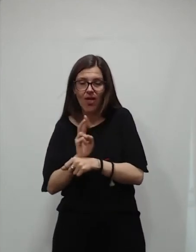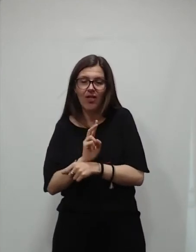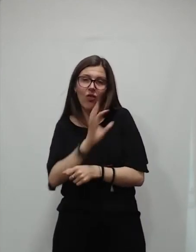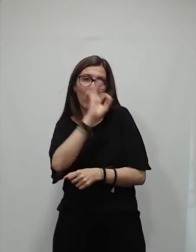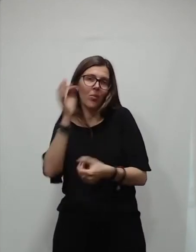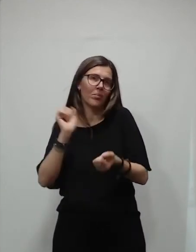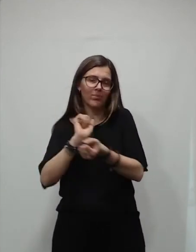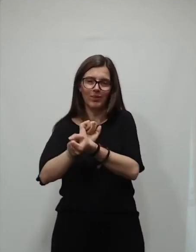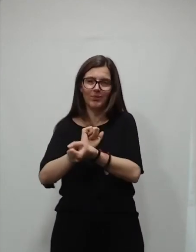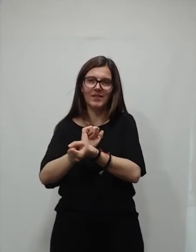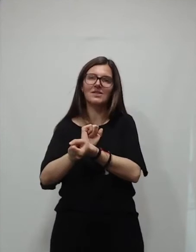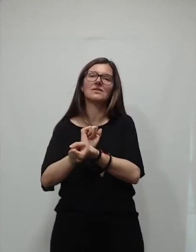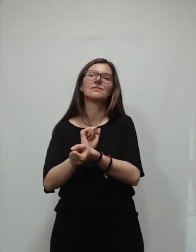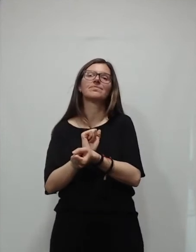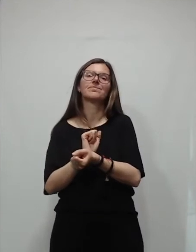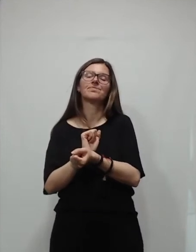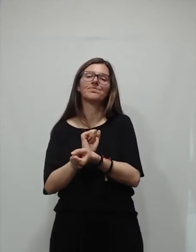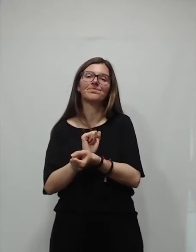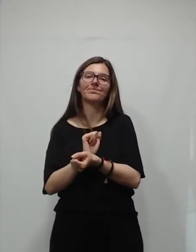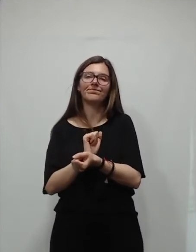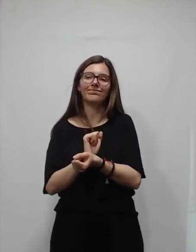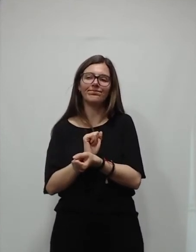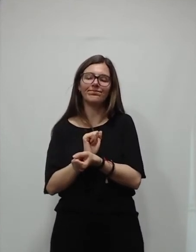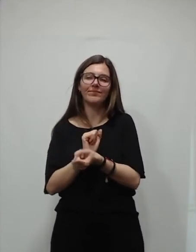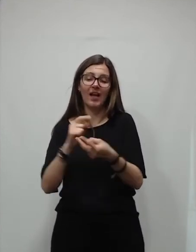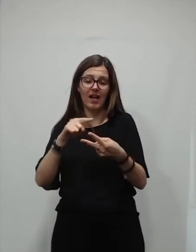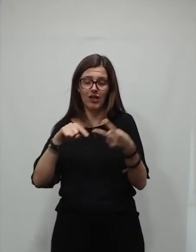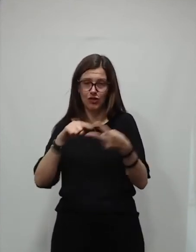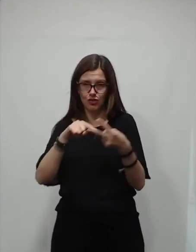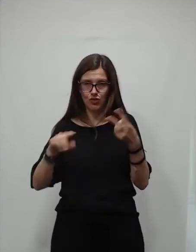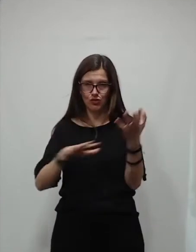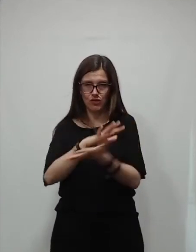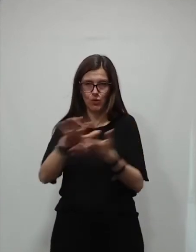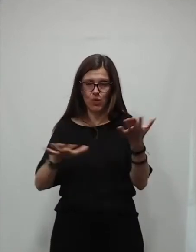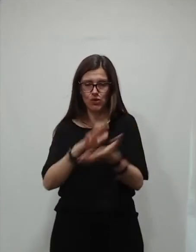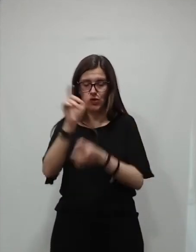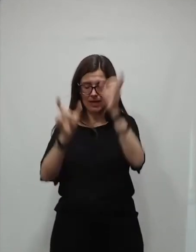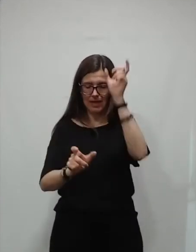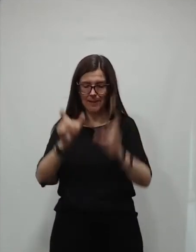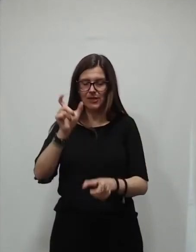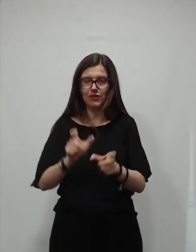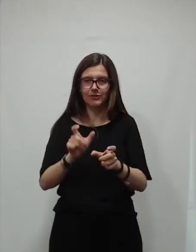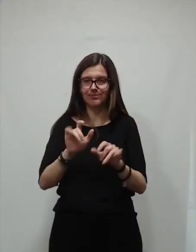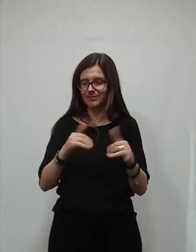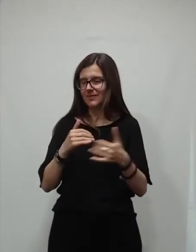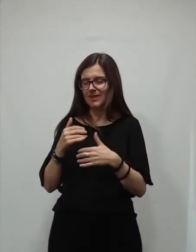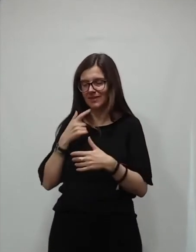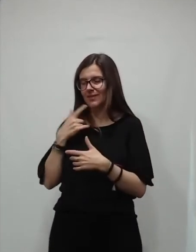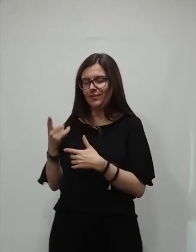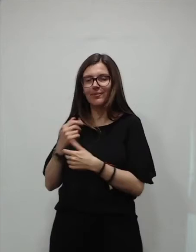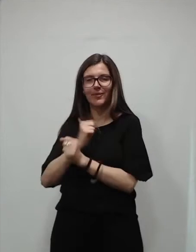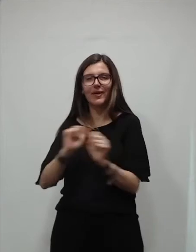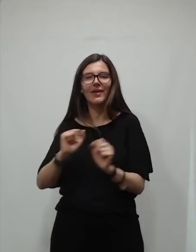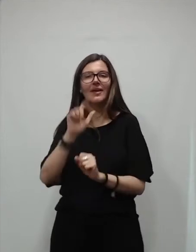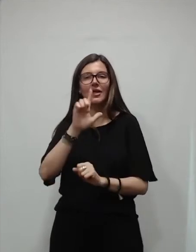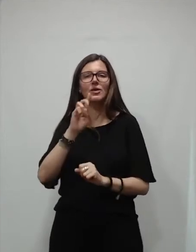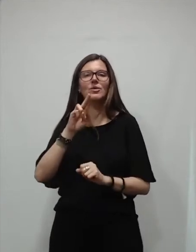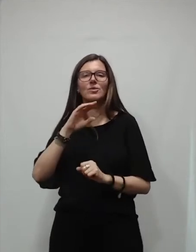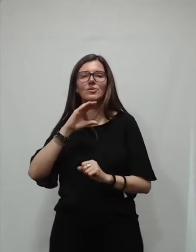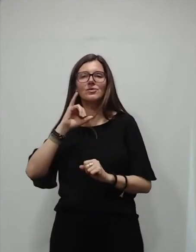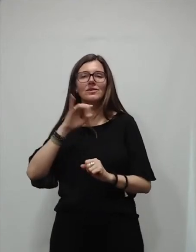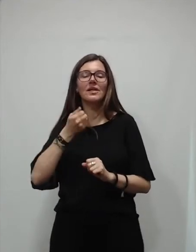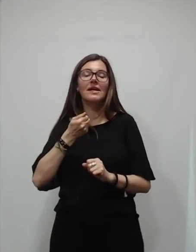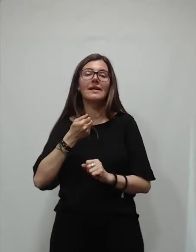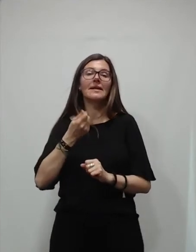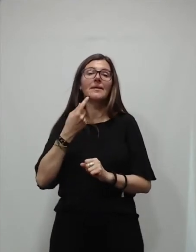una pena en una cárcel. Y una de ellas, y ya le paso la palabra a Lucía, viene dada por el hecho de que el